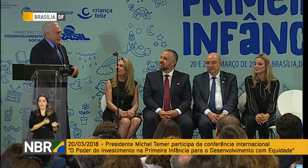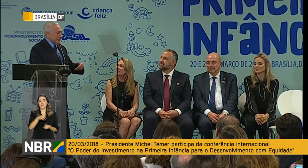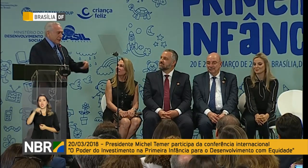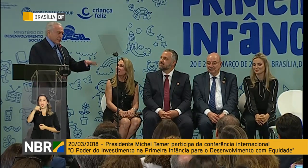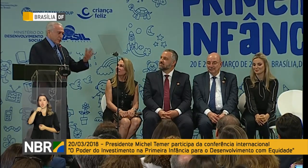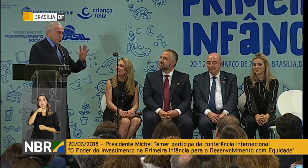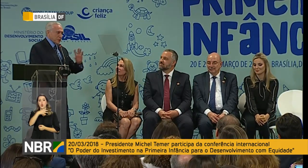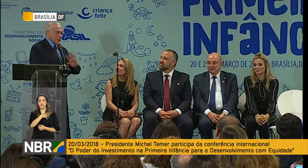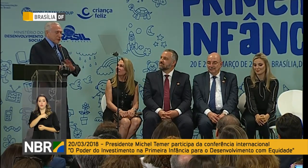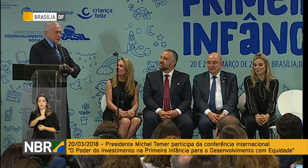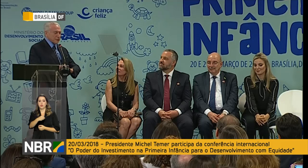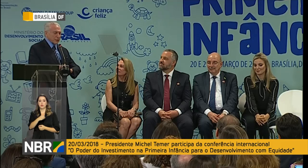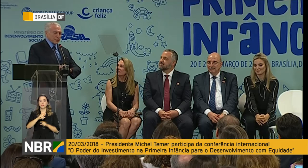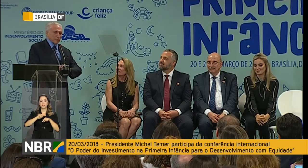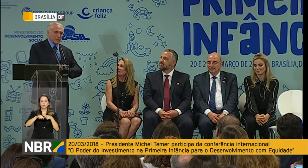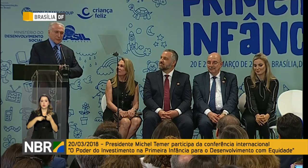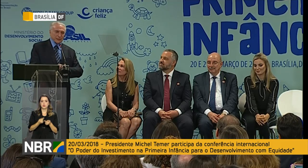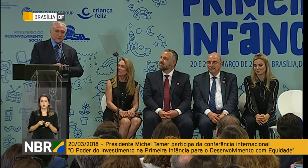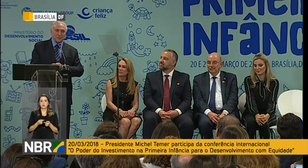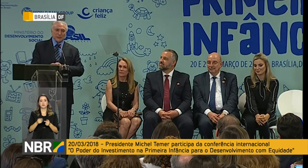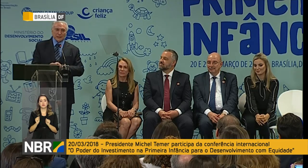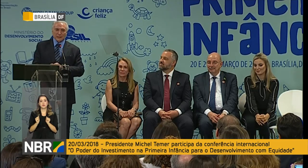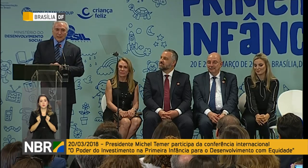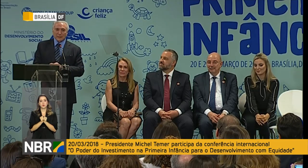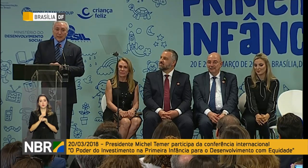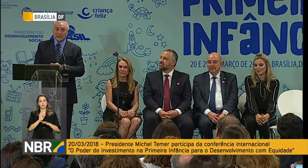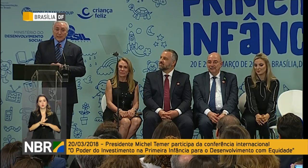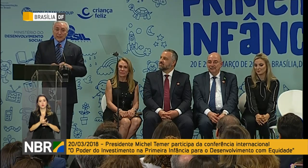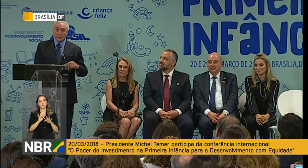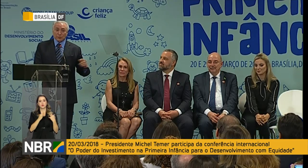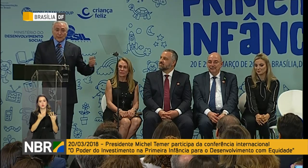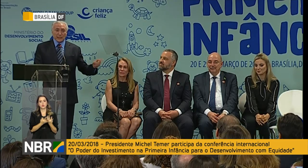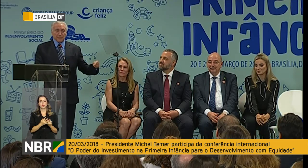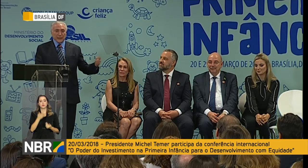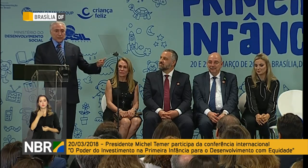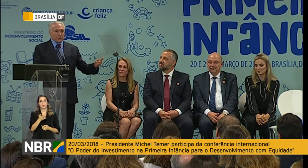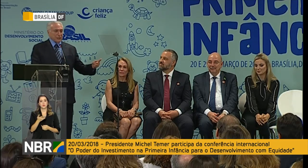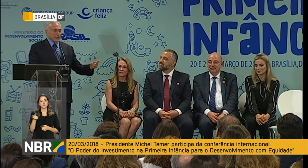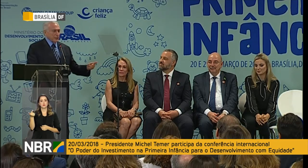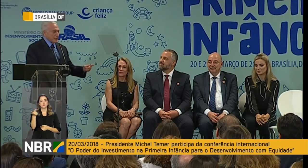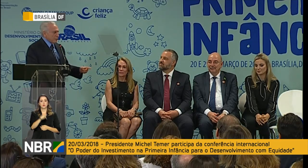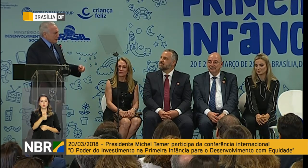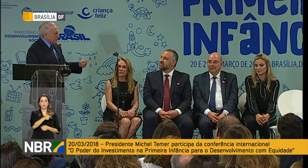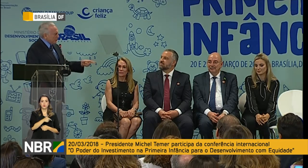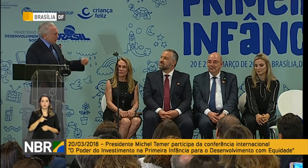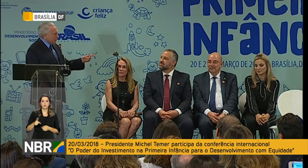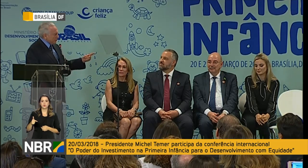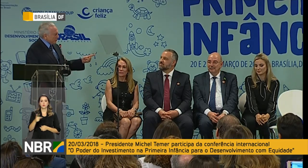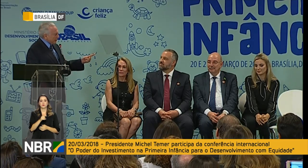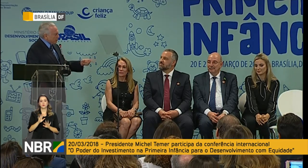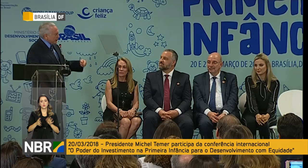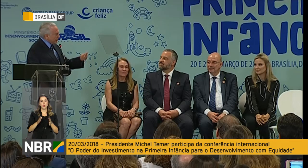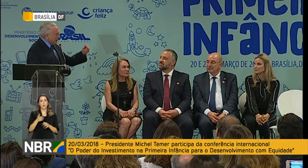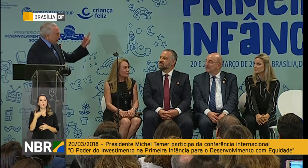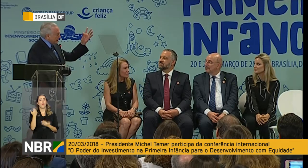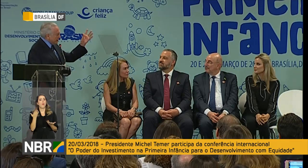A Marcela até se dedicou depois a fazer outras coisas para essa família. Mas isto se repete em quantas famílias